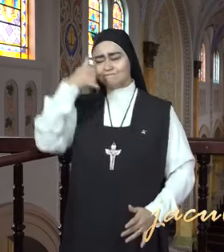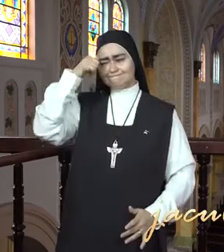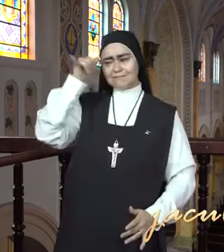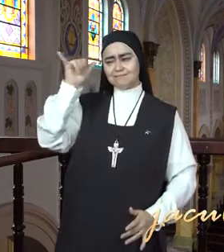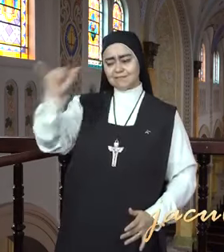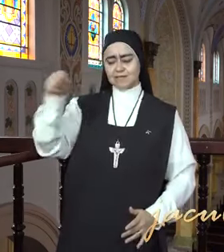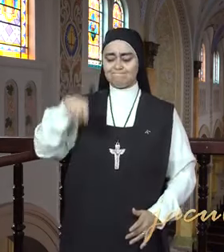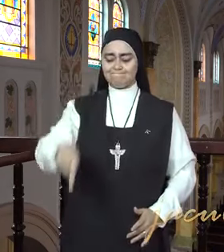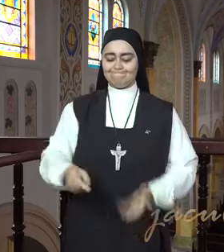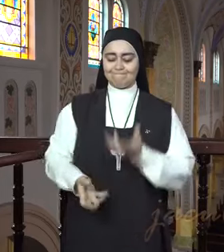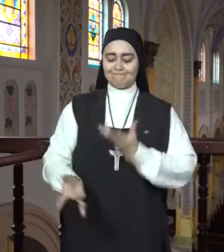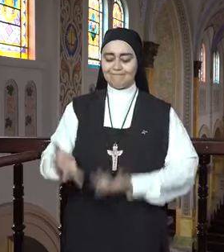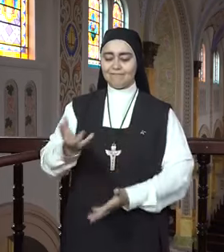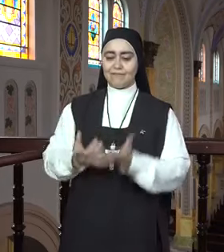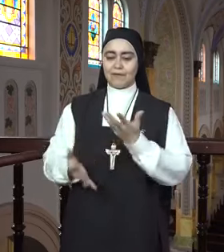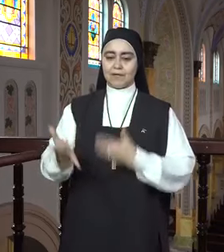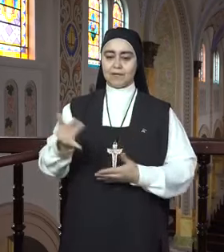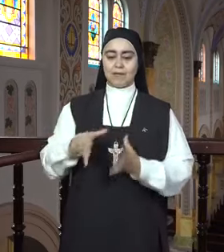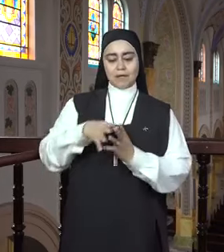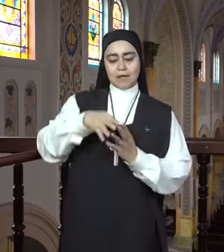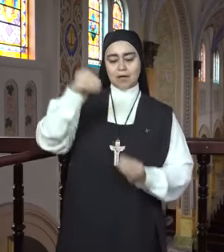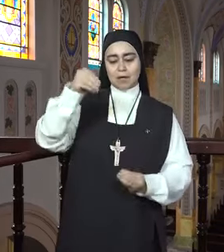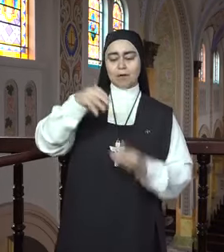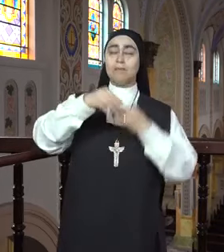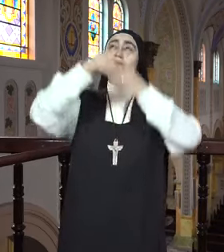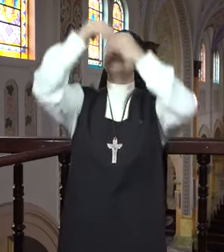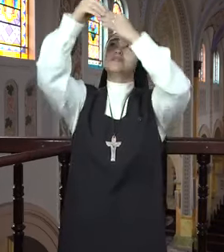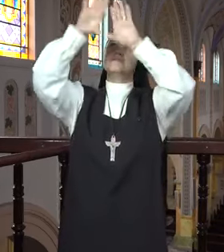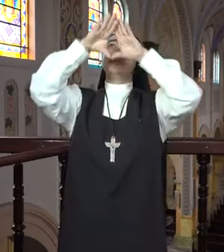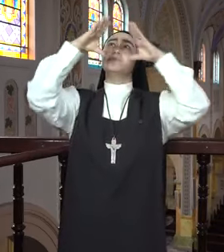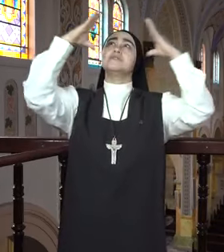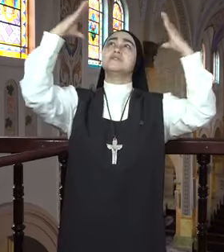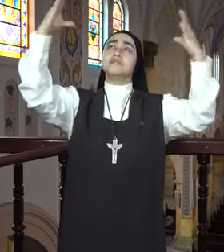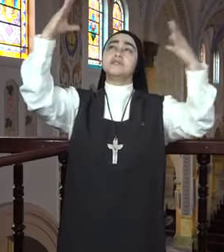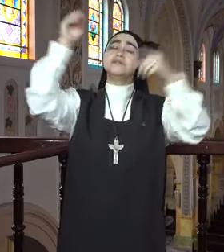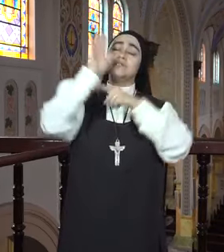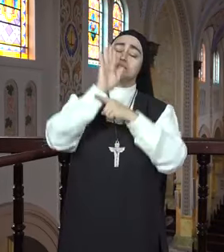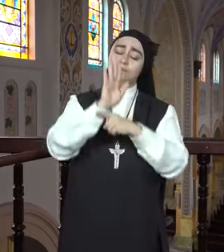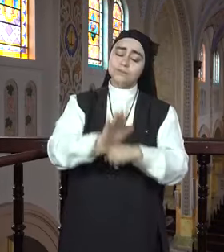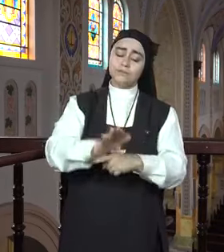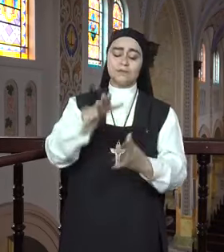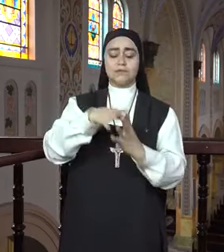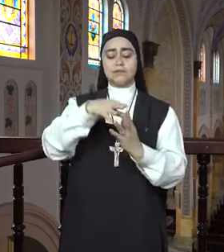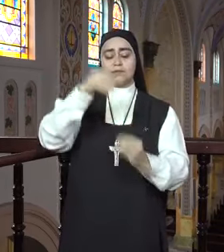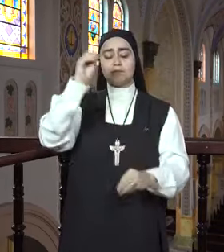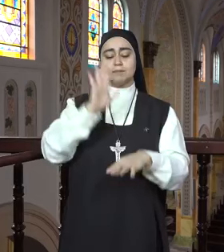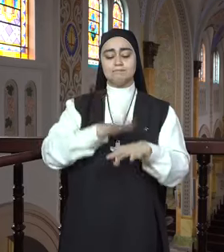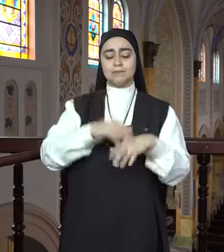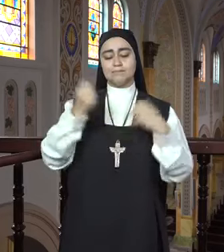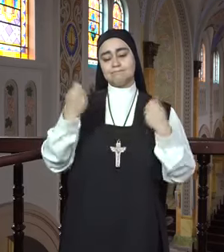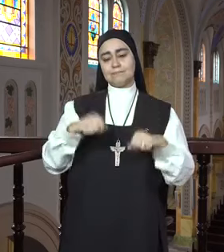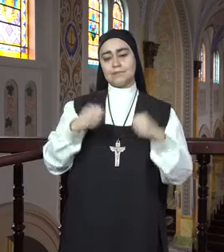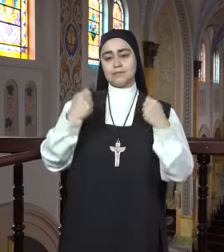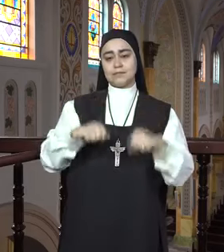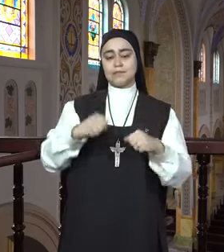perdoai-nos, livrai-nos do fogo do inferno, levai as almas todas para o céu e socorrei principalmente as